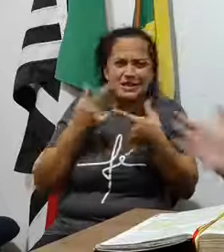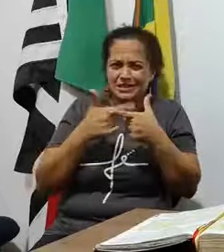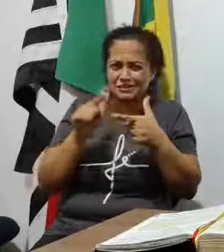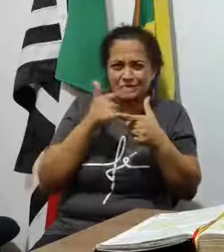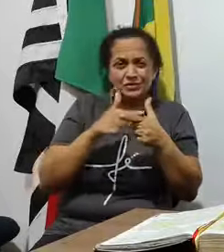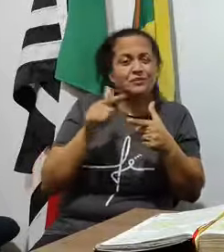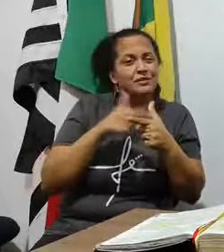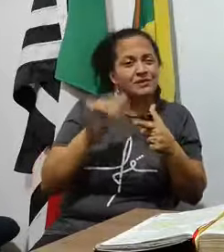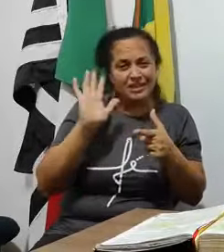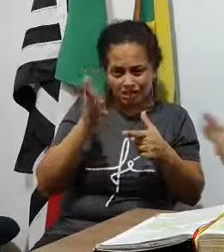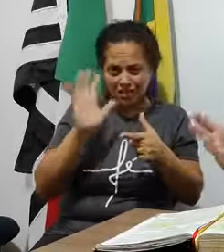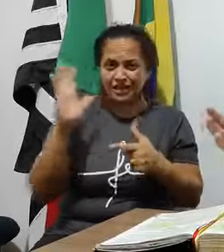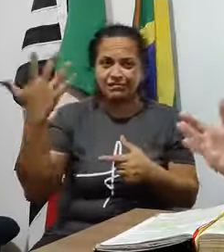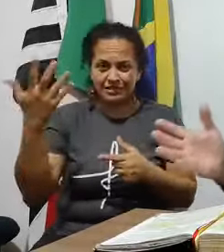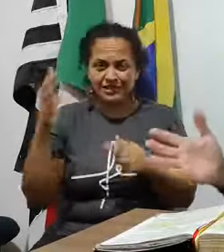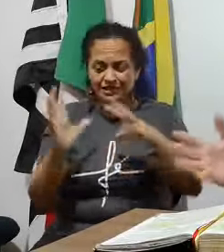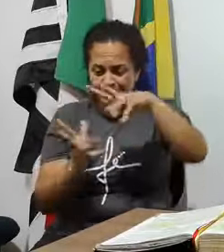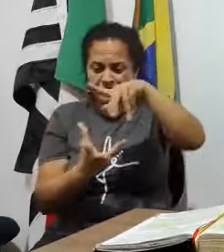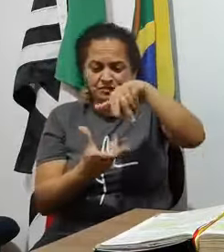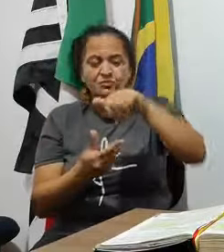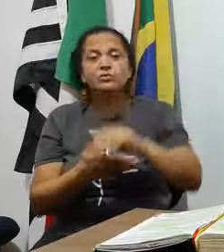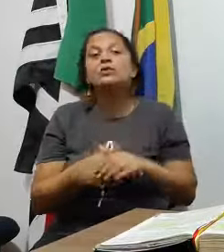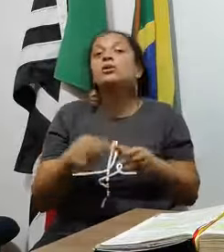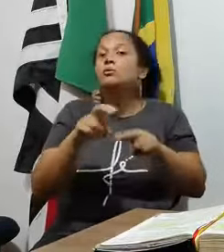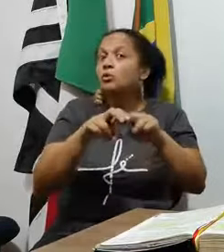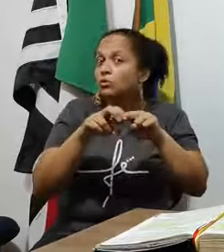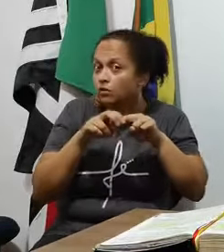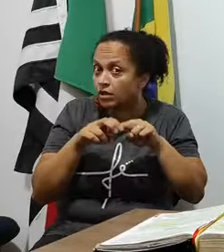no mundo, em decorrência do pecado,